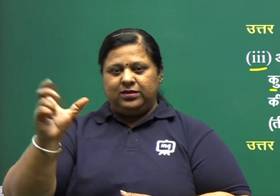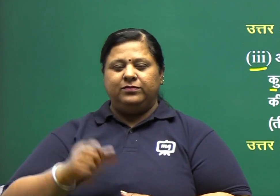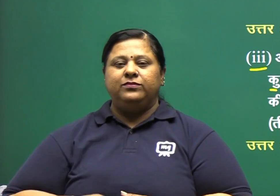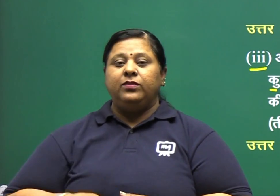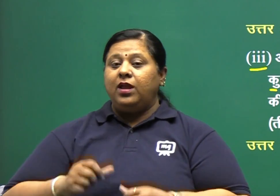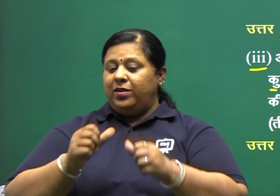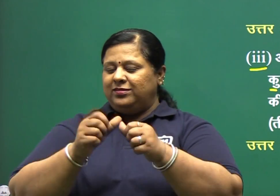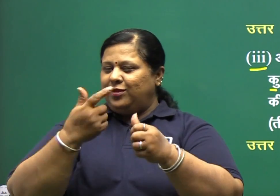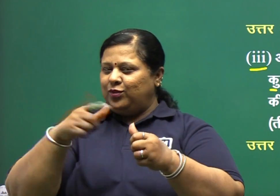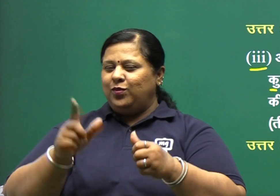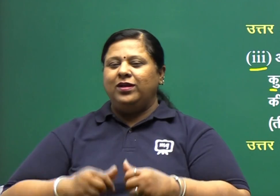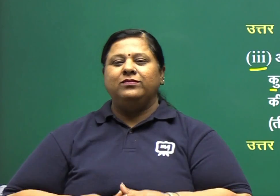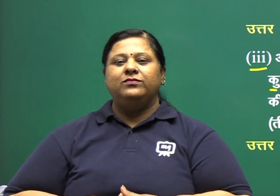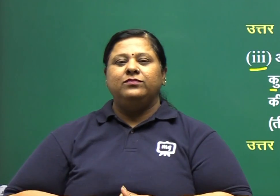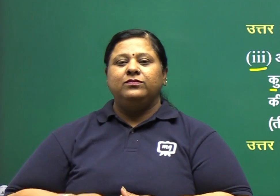हमारा सही उत्तर होगा